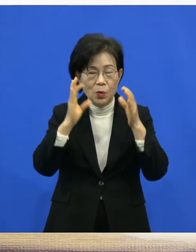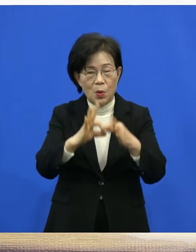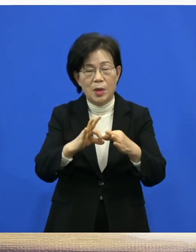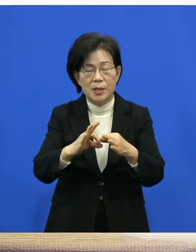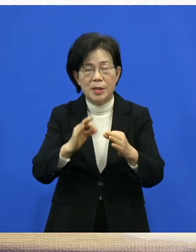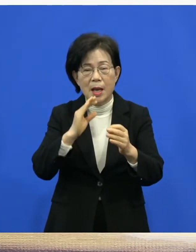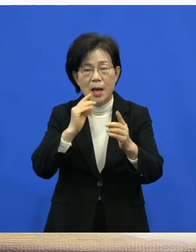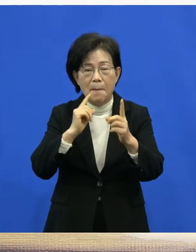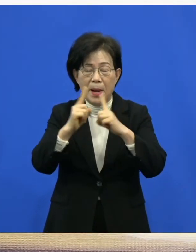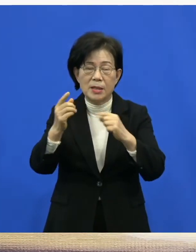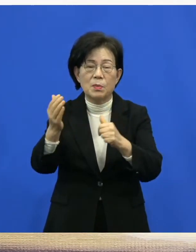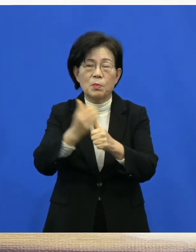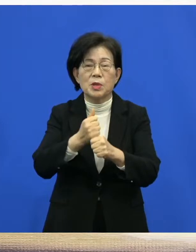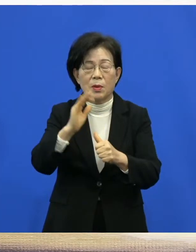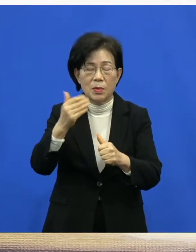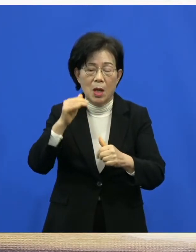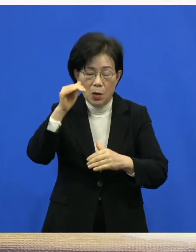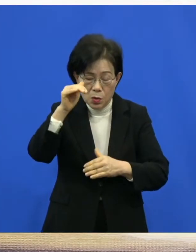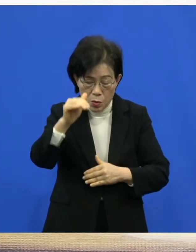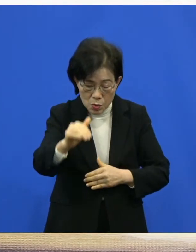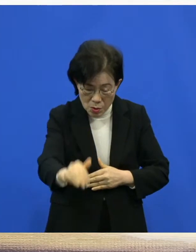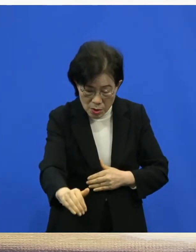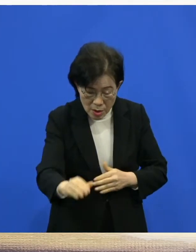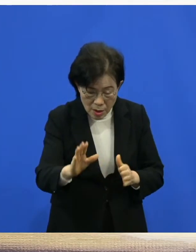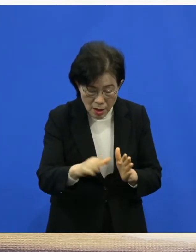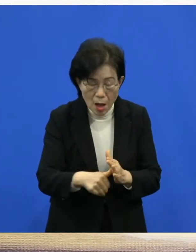중요한 것은 아래로 떨어질 때 무엇을 붙잡느냐는 거예요.